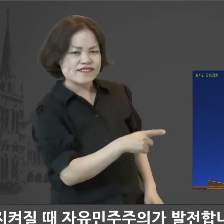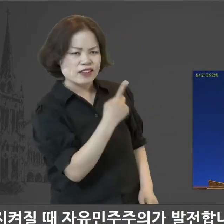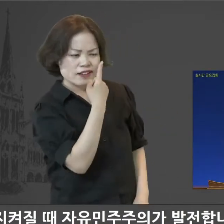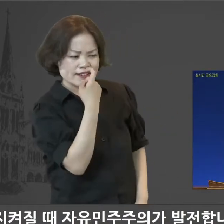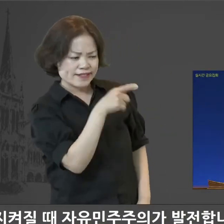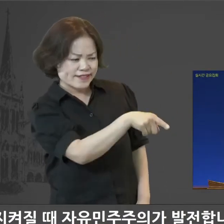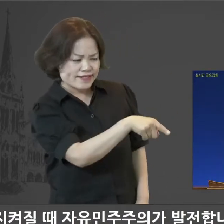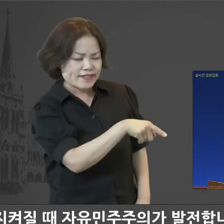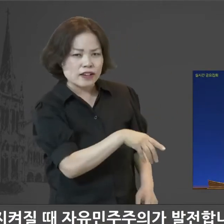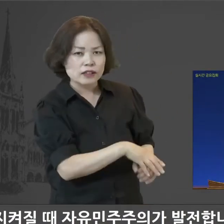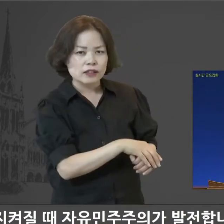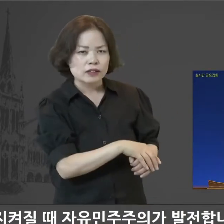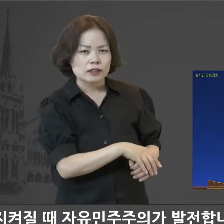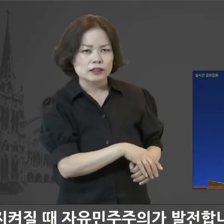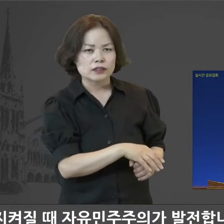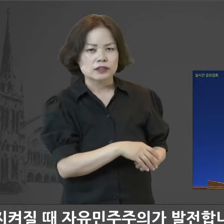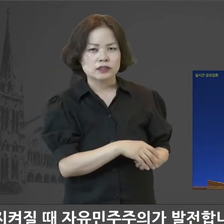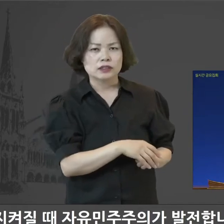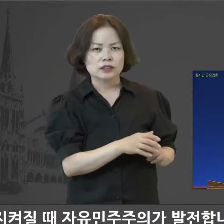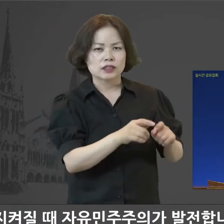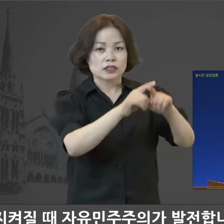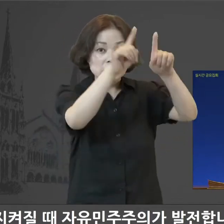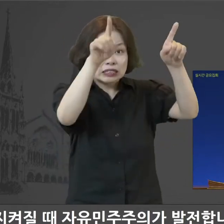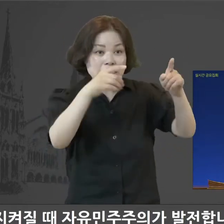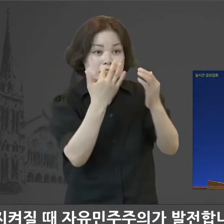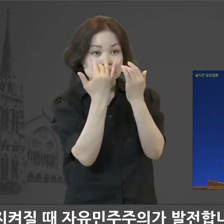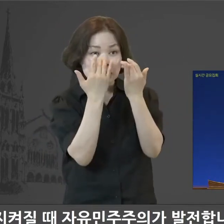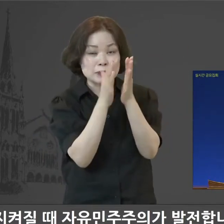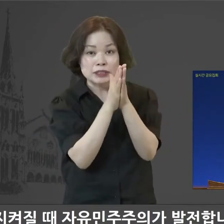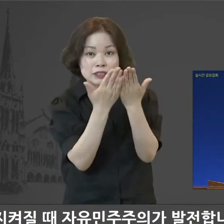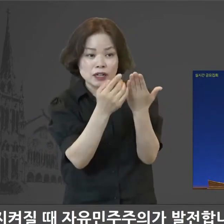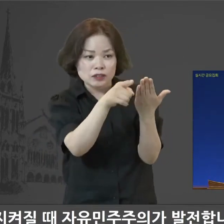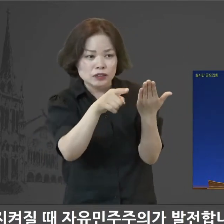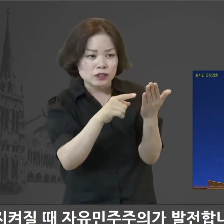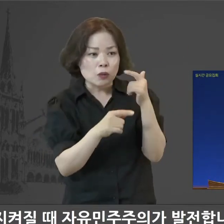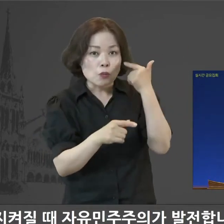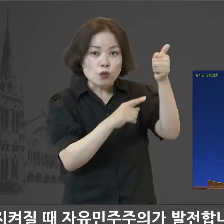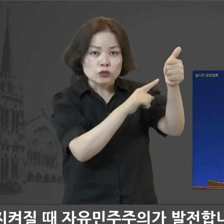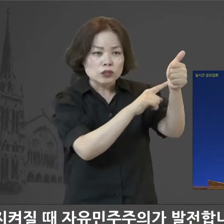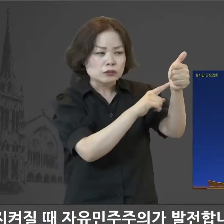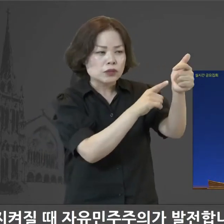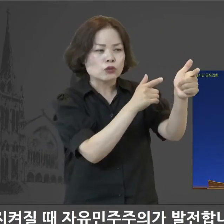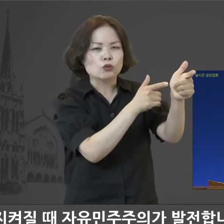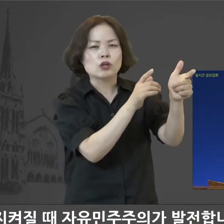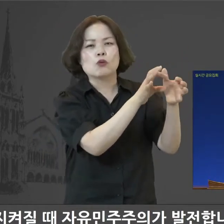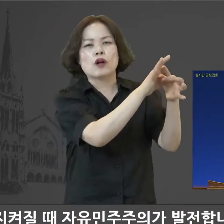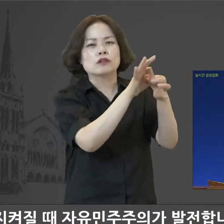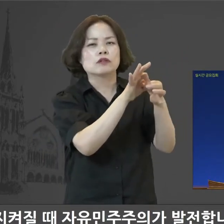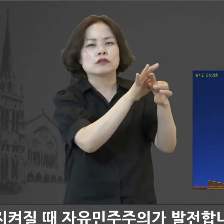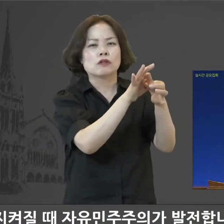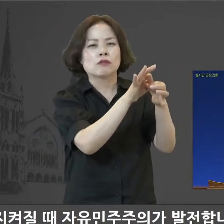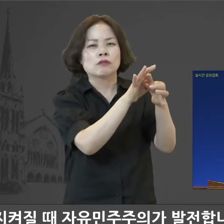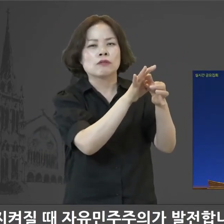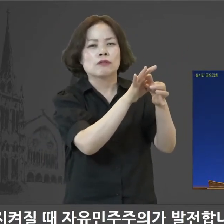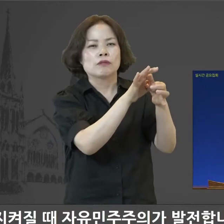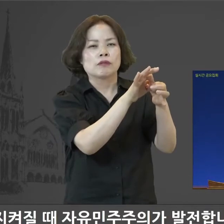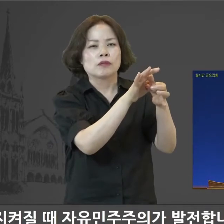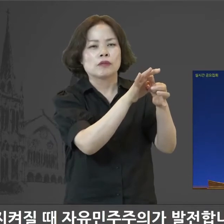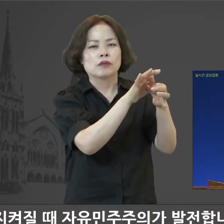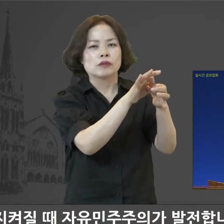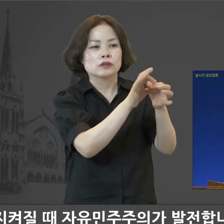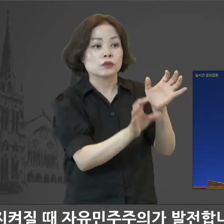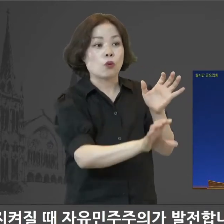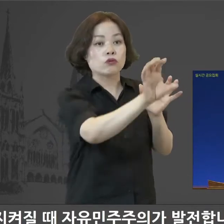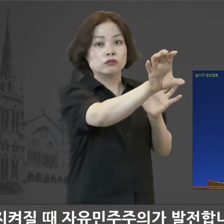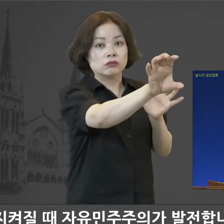그래가지고 저질 그 도색 잡지에서 그 목사님이 마치 무슨 동성애랑 관련된 것 같이 그런 거를